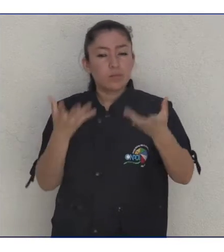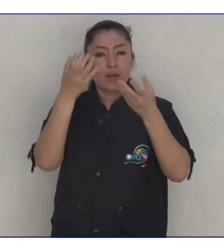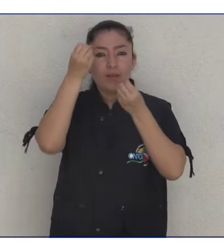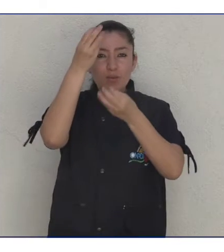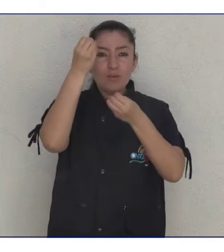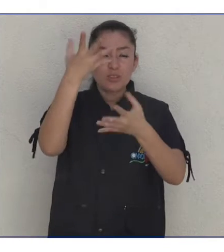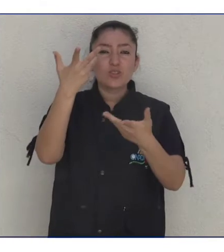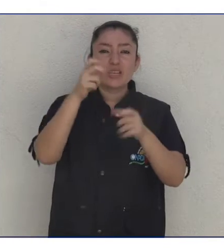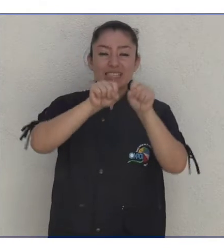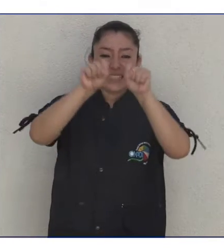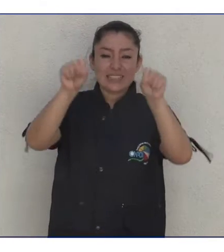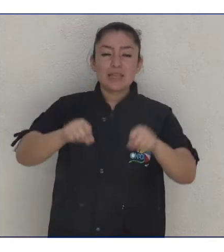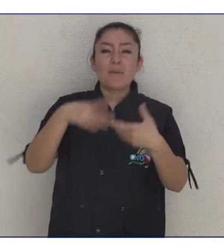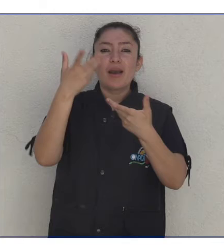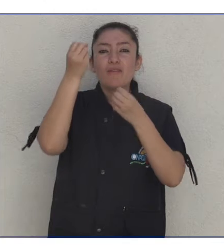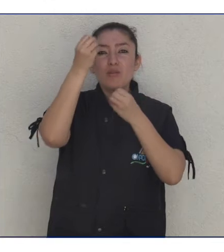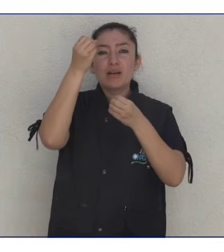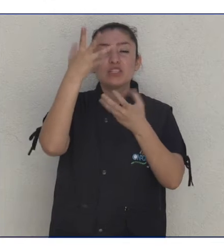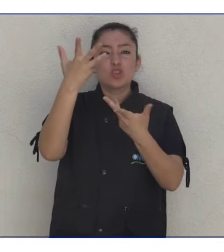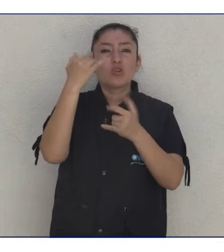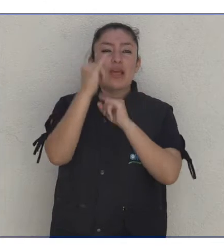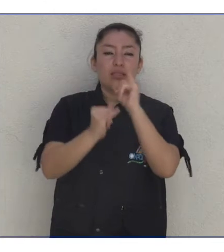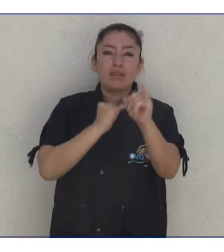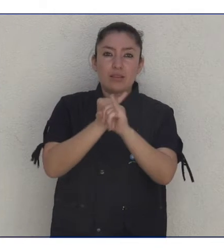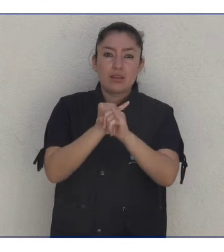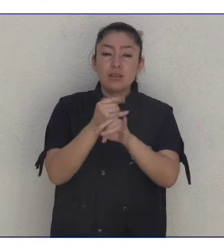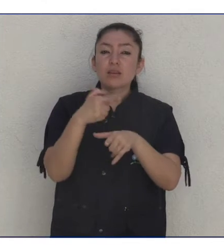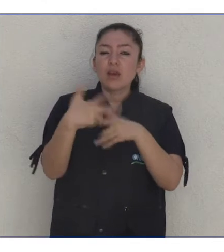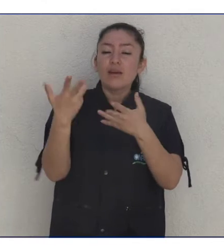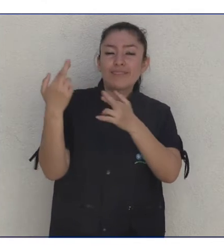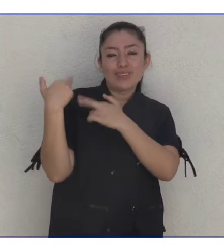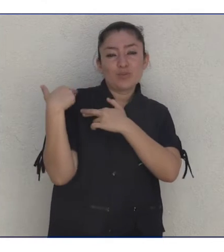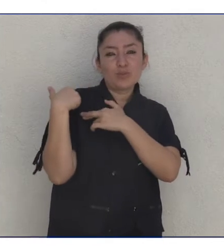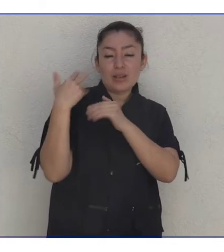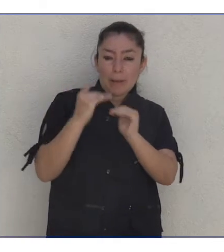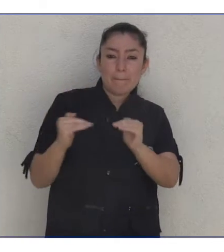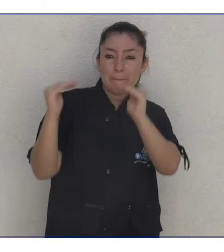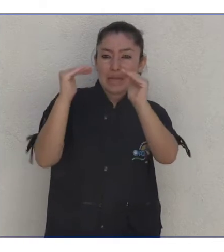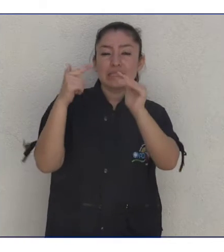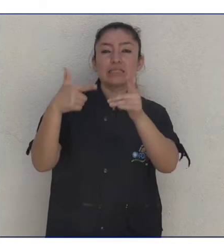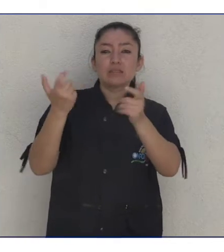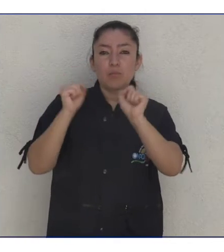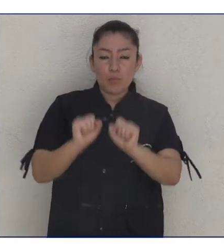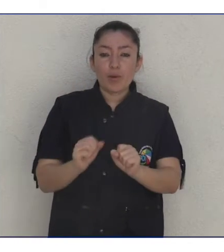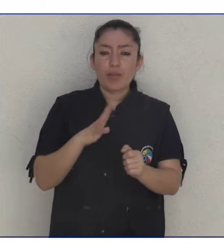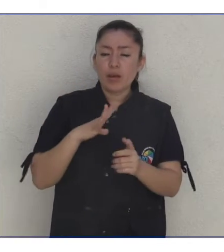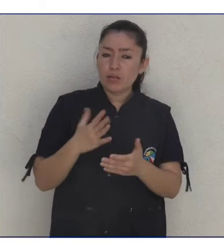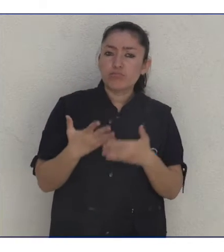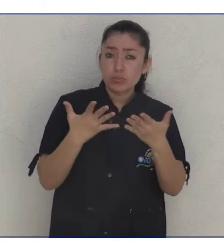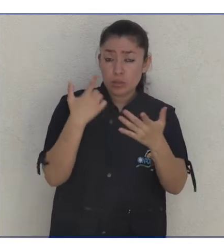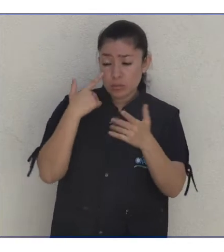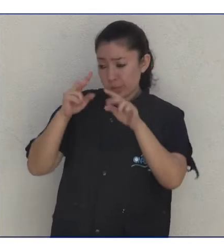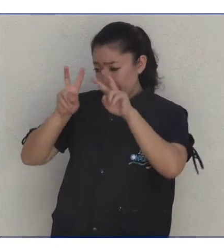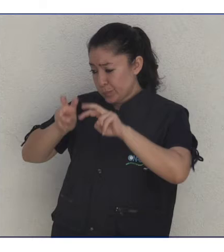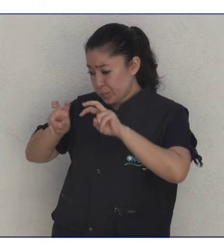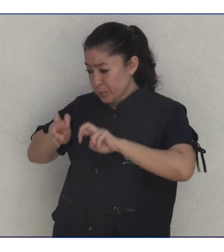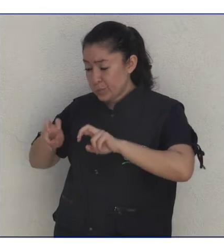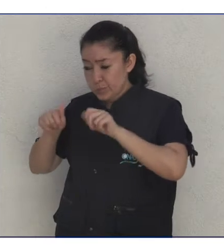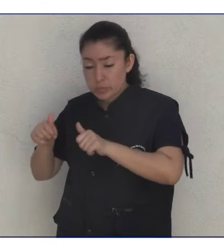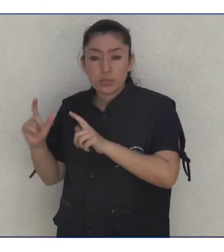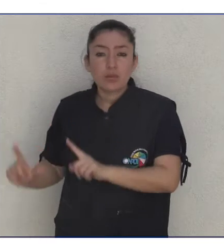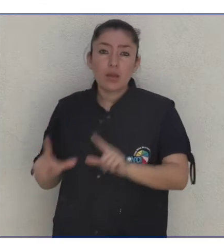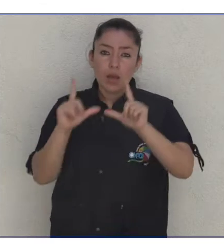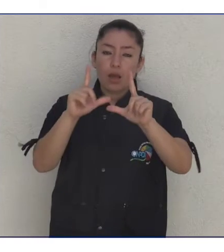entre otros, sistemas de información electrónicos. Bajo responsabilidad de la autoridad máxima garantizará que la información publicada